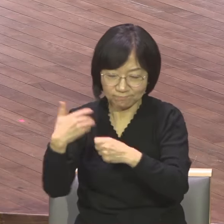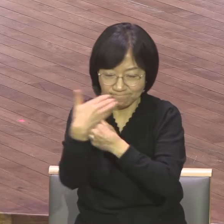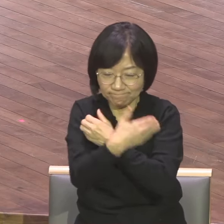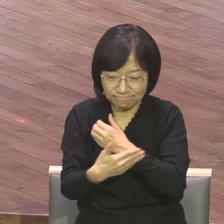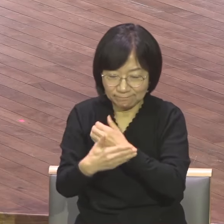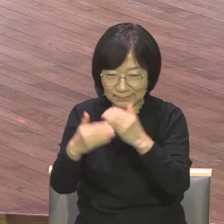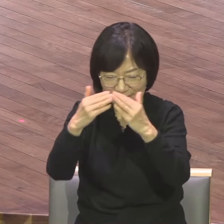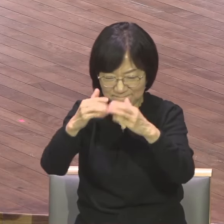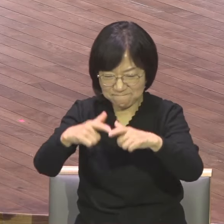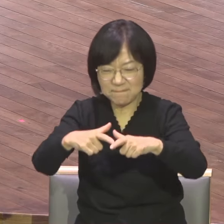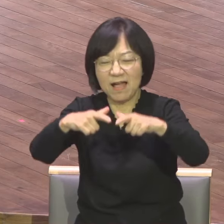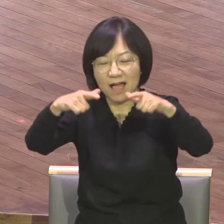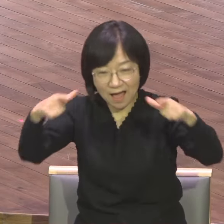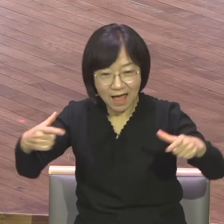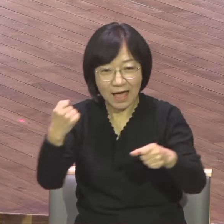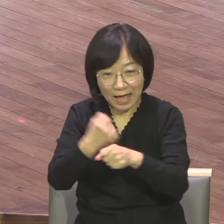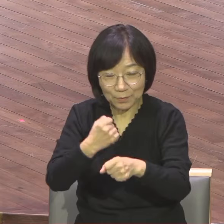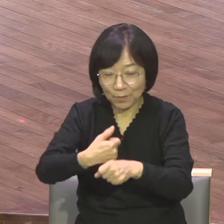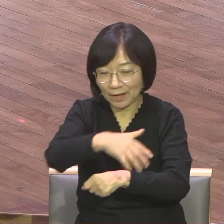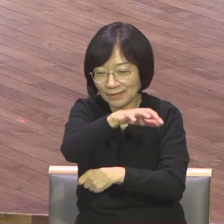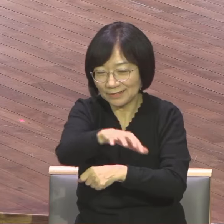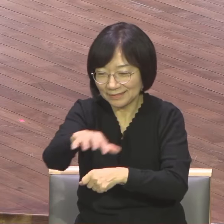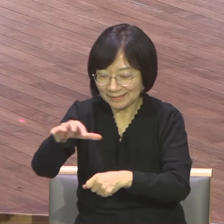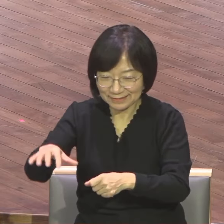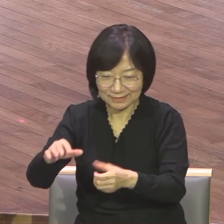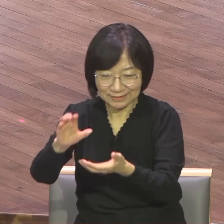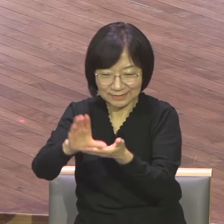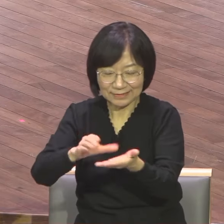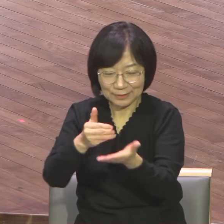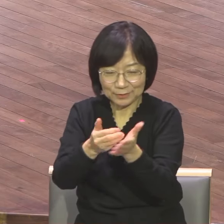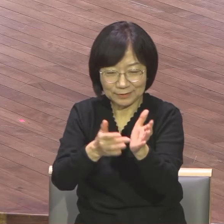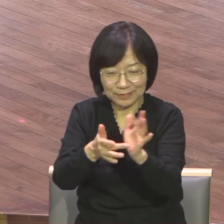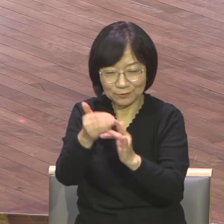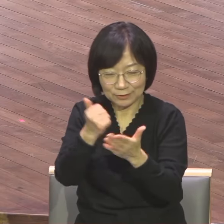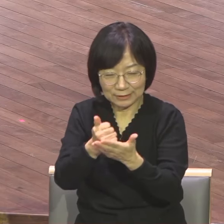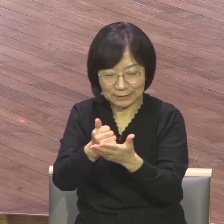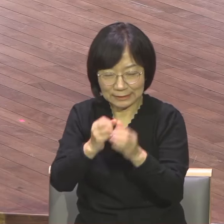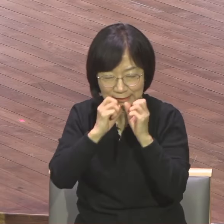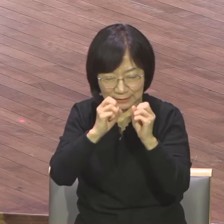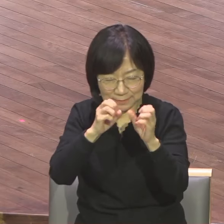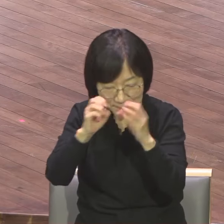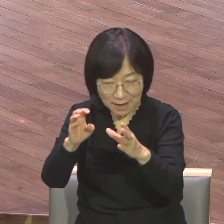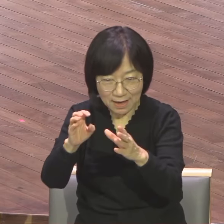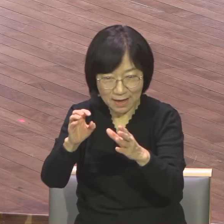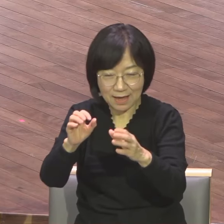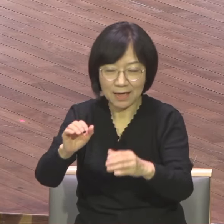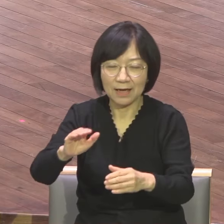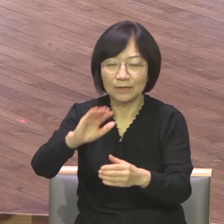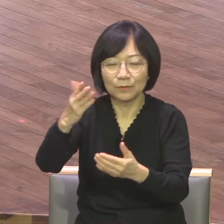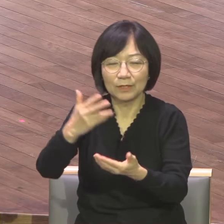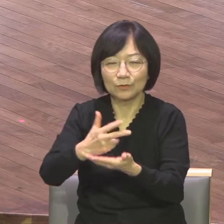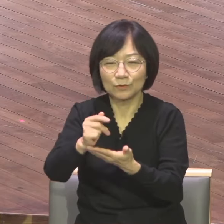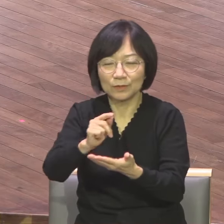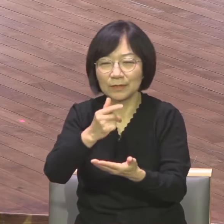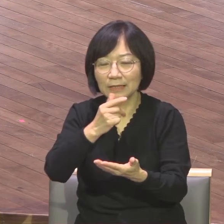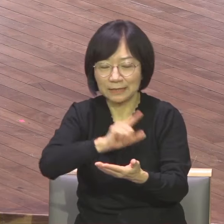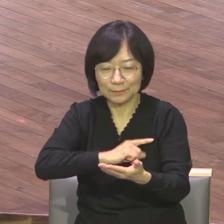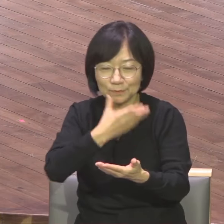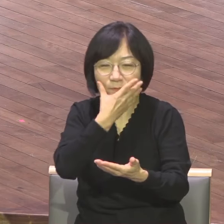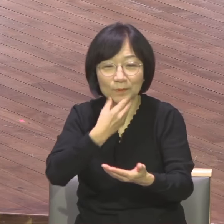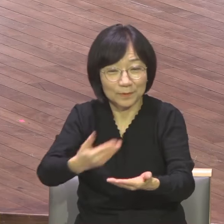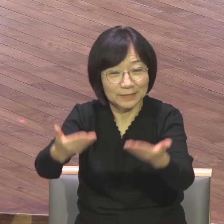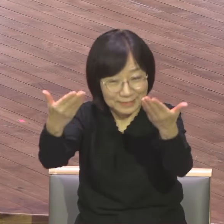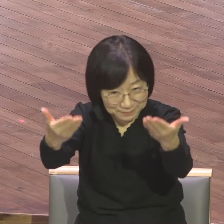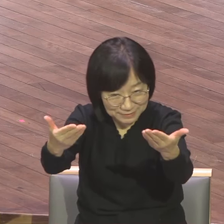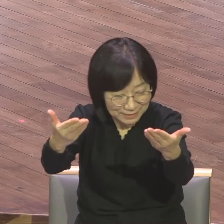곳마다 그리스도 예수를 전하는 영원한 망대를 세우는 증거 있기를 주님으로 축복합니다. 그럼 첫째로 여호와를